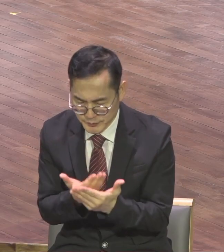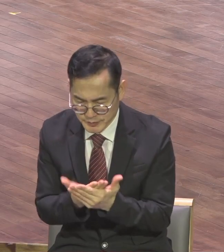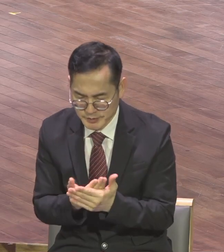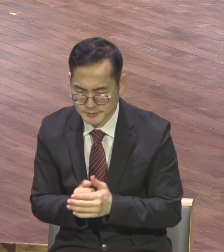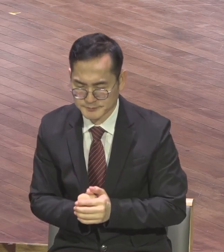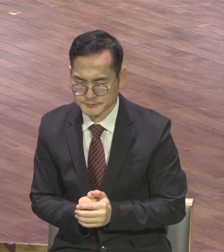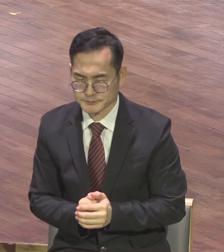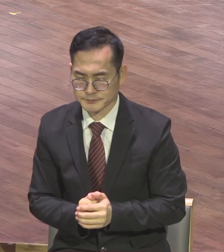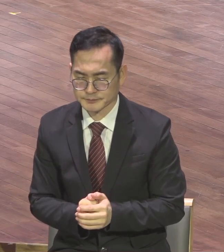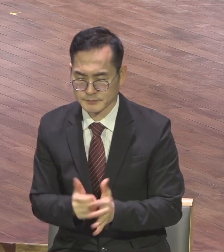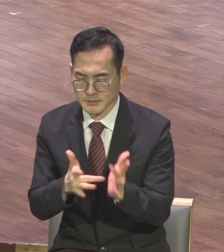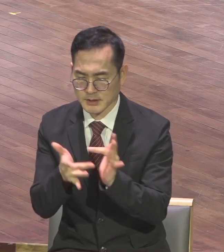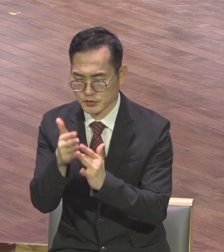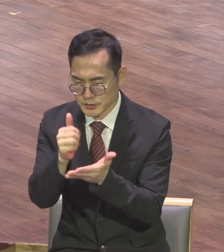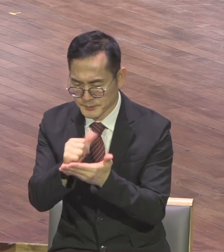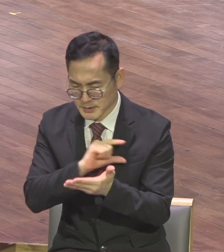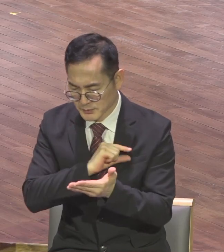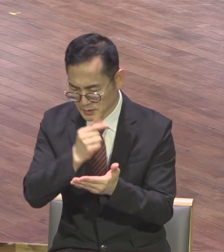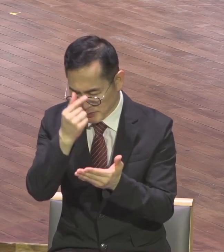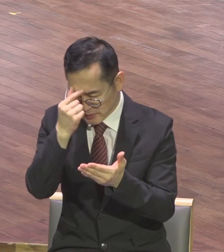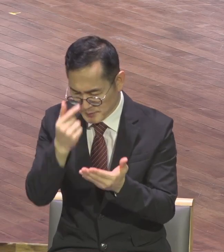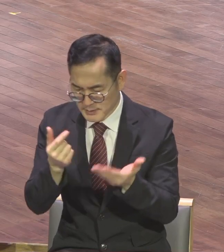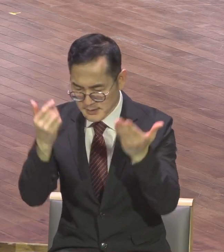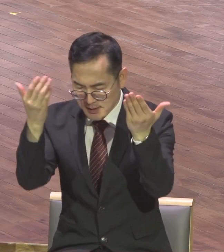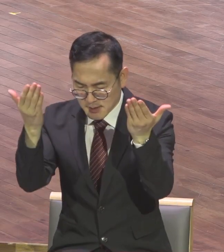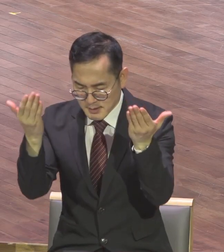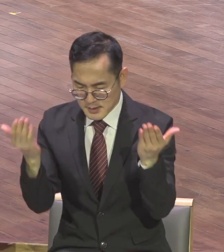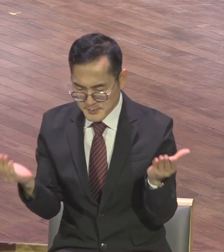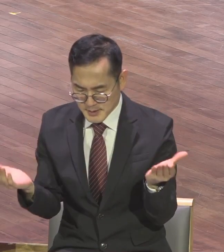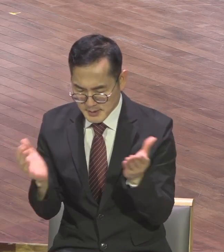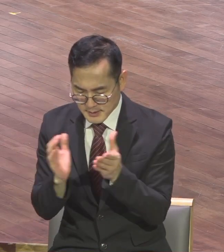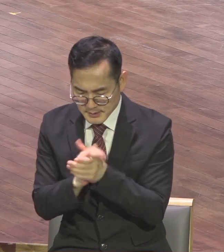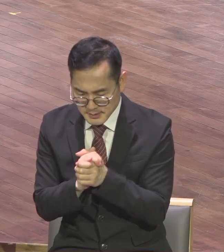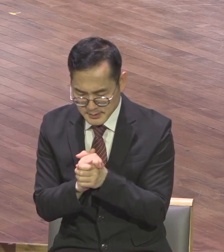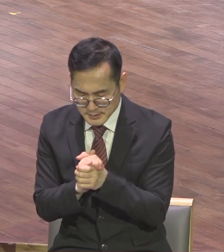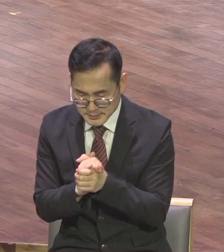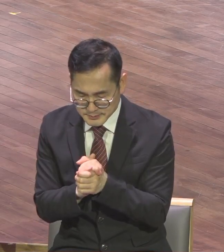하여 주옵소서. 예수 손 받들어 기도합니다. 아멘.